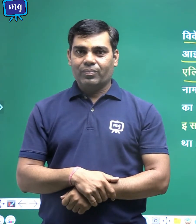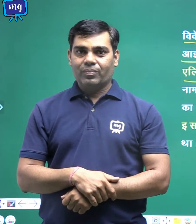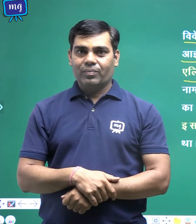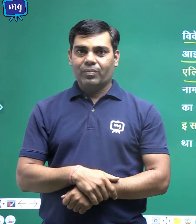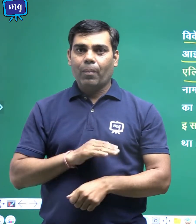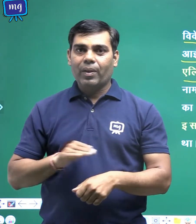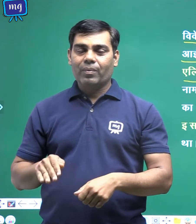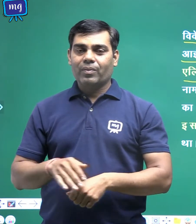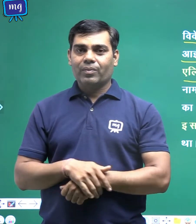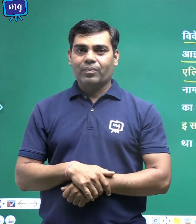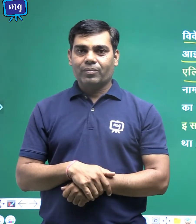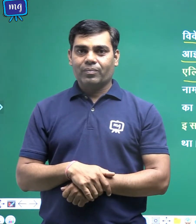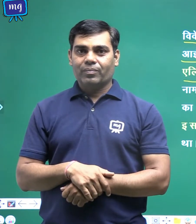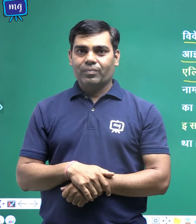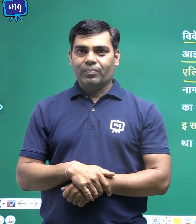प्यारे बच्चों,